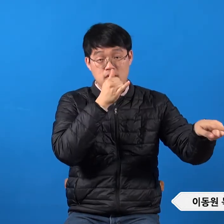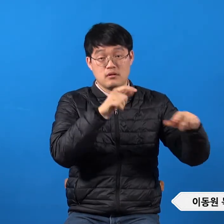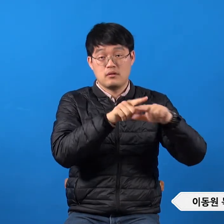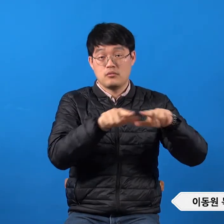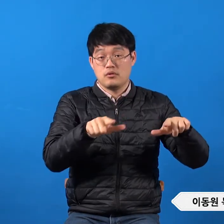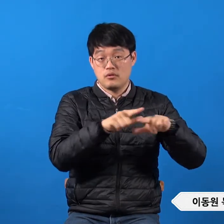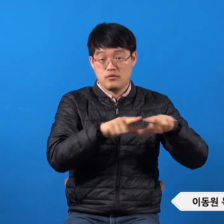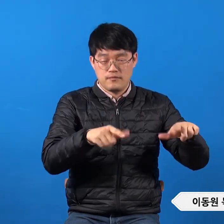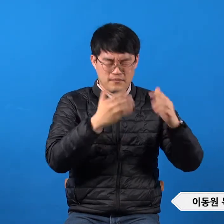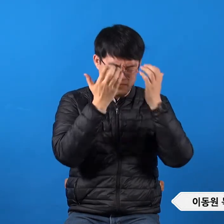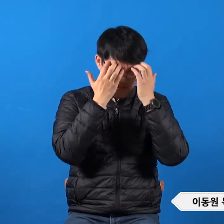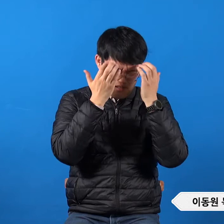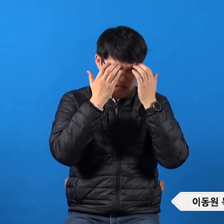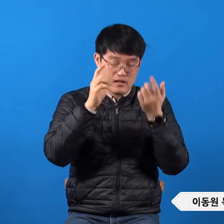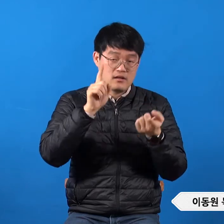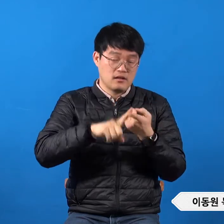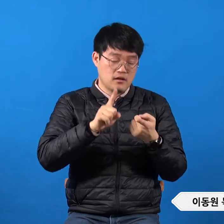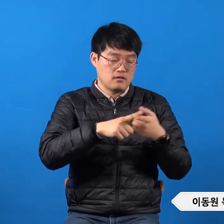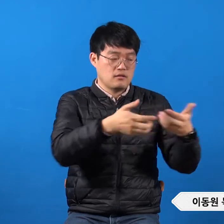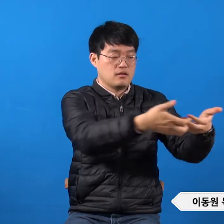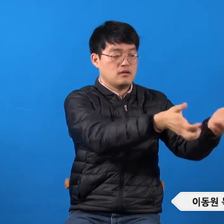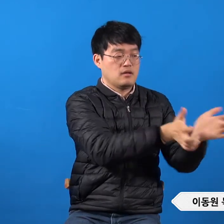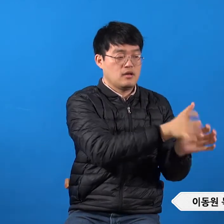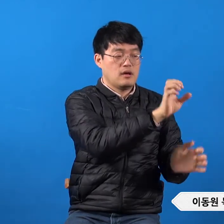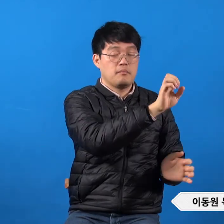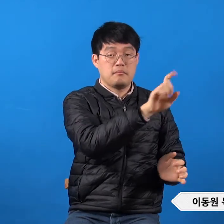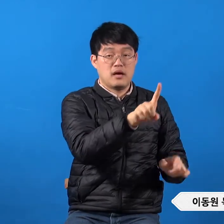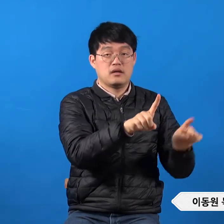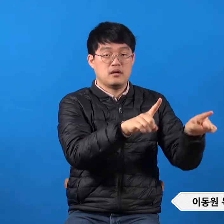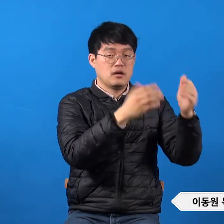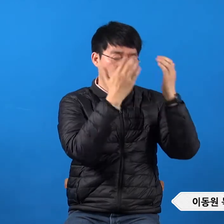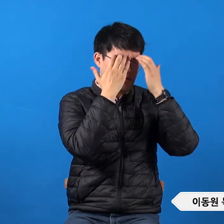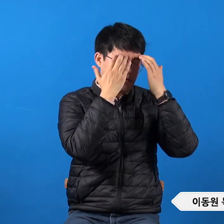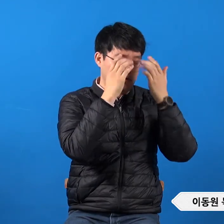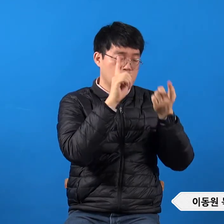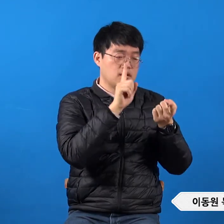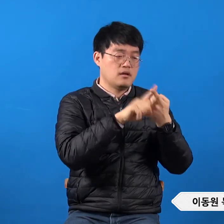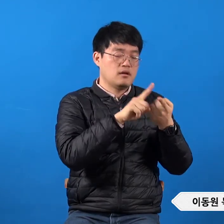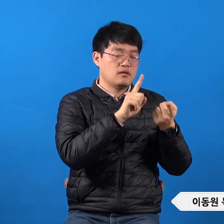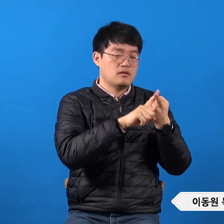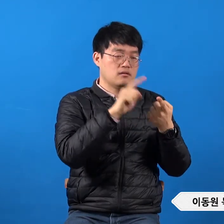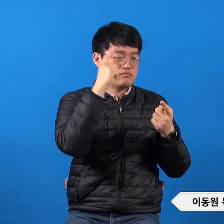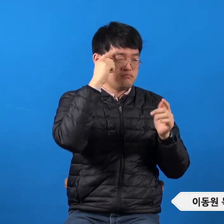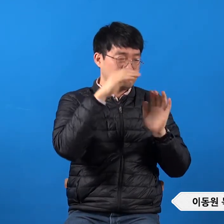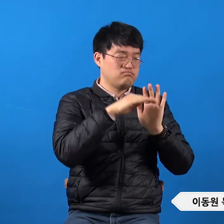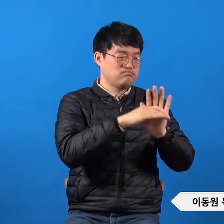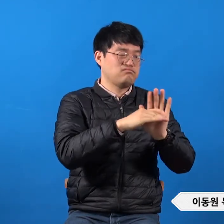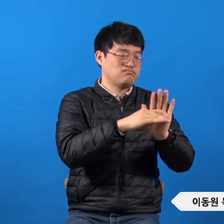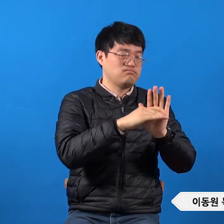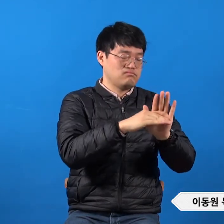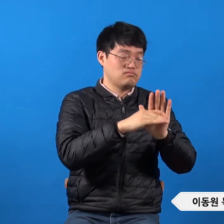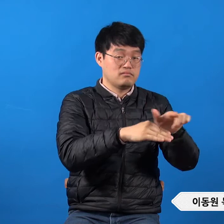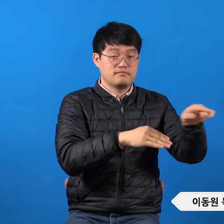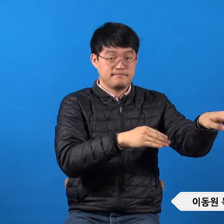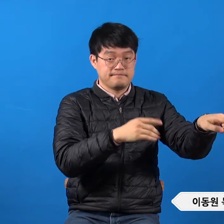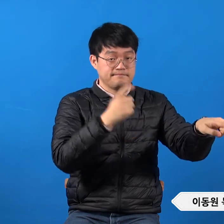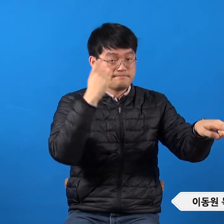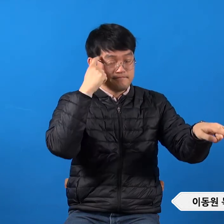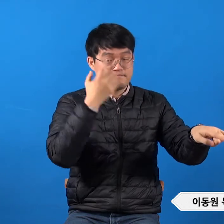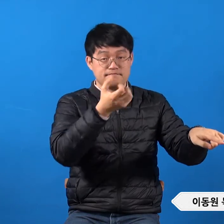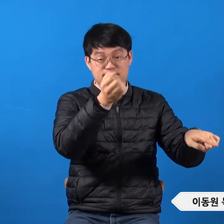그래서 일반적으로 고난에 관해서 에피큐리안은 그 고난을 부정하는 그런 성향을 갖고